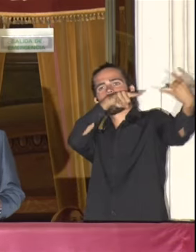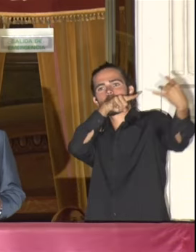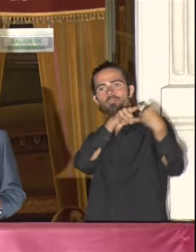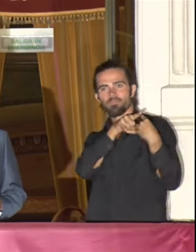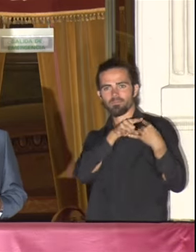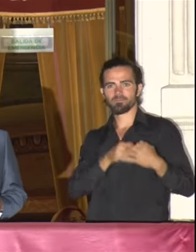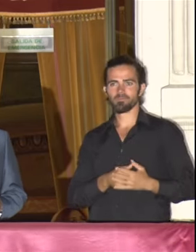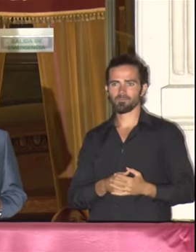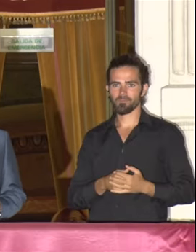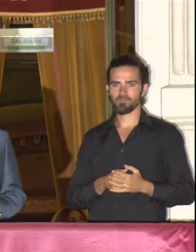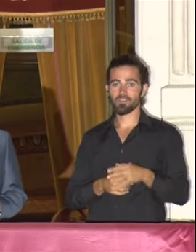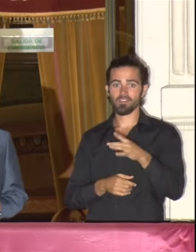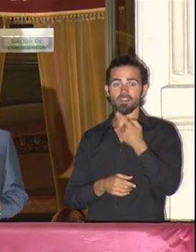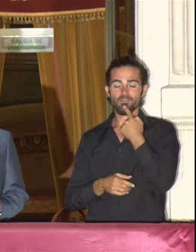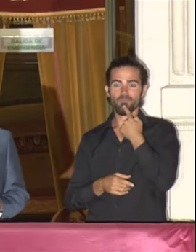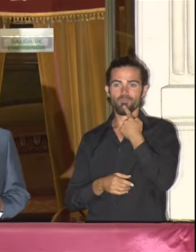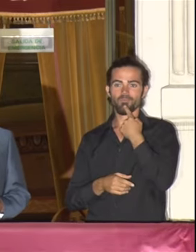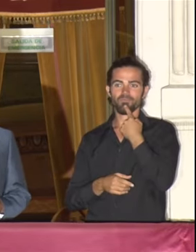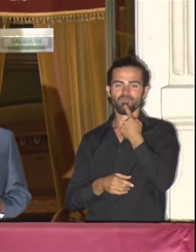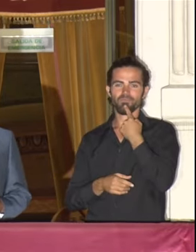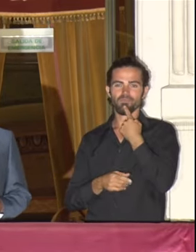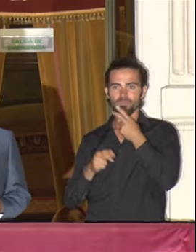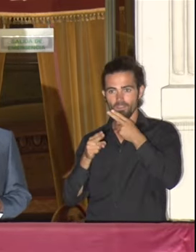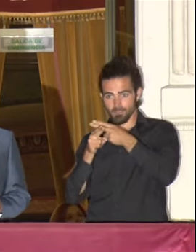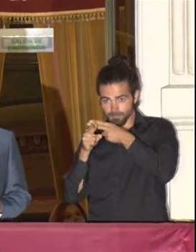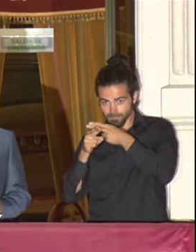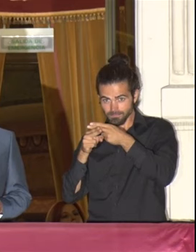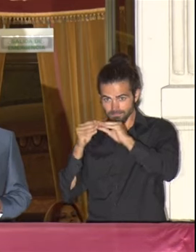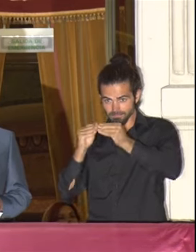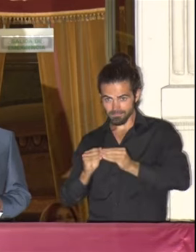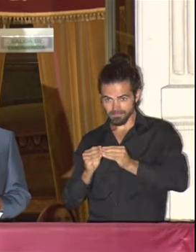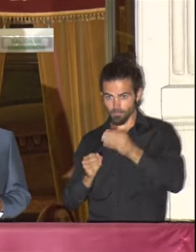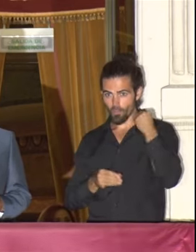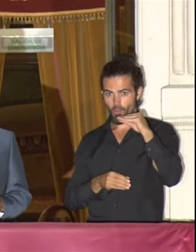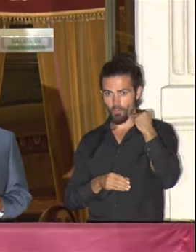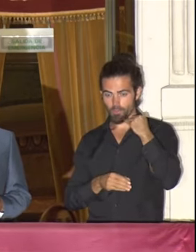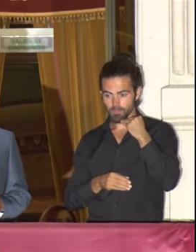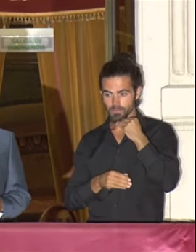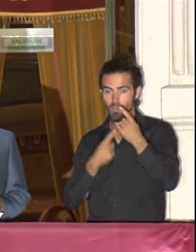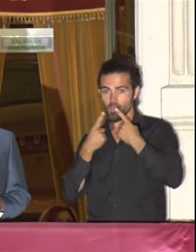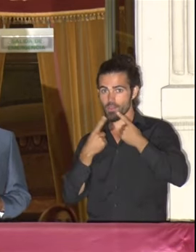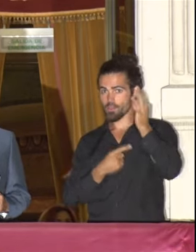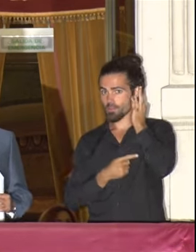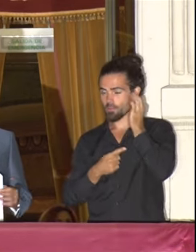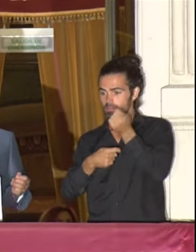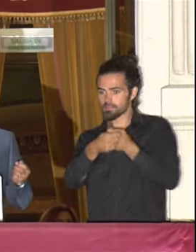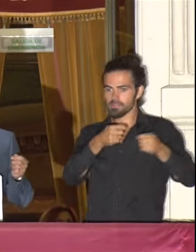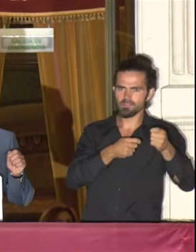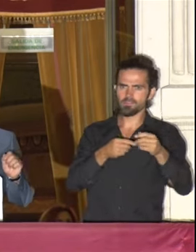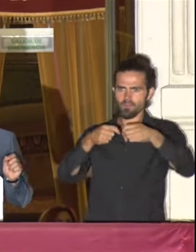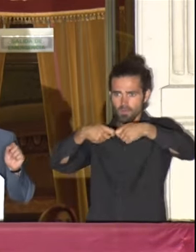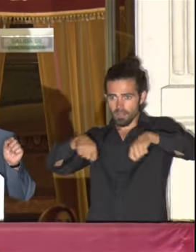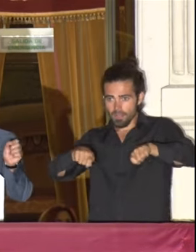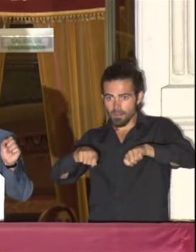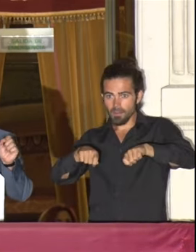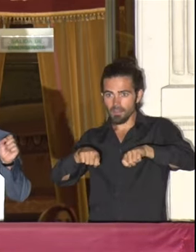Es una pieza que hizo un joven cuchillero para su novia. Es una navaja de espejillos que tiene un secreto